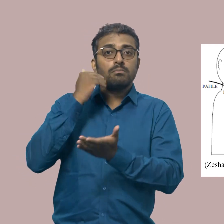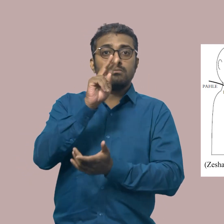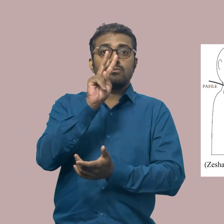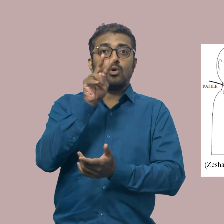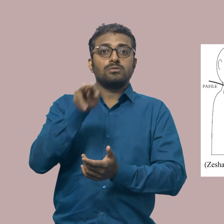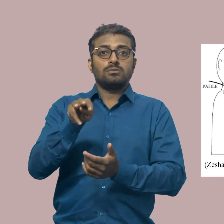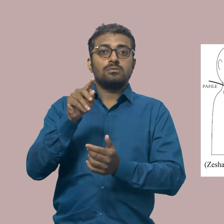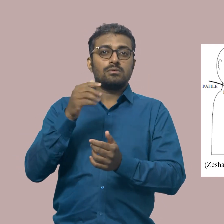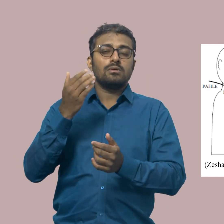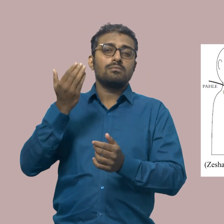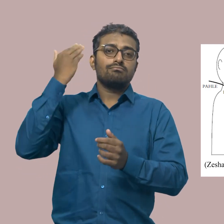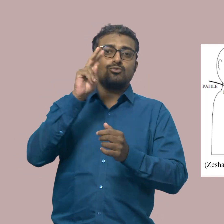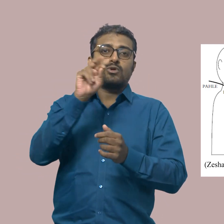ये प्रोफेसर उलिक ज़ीशान ने